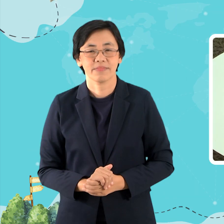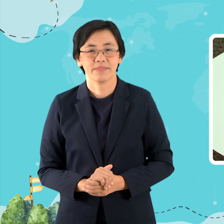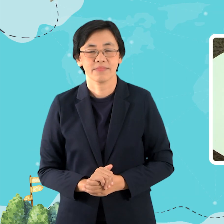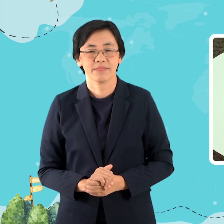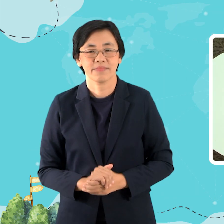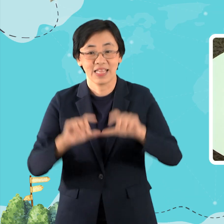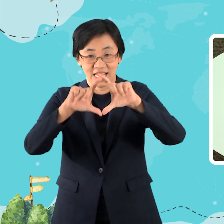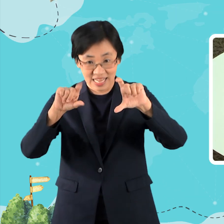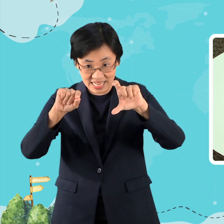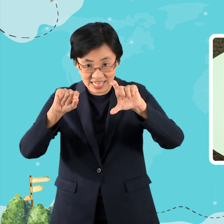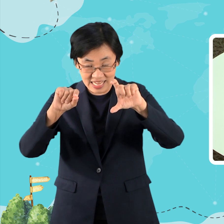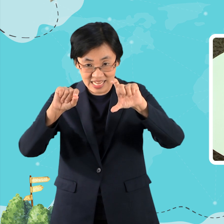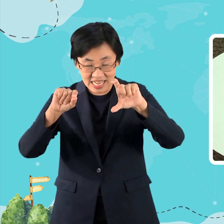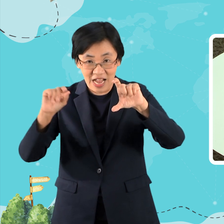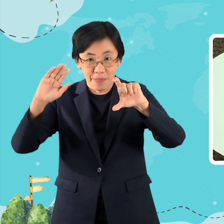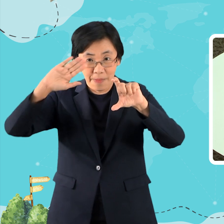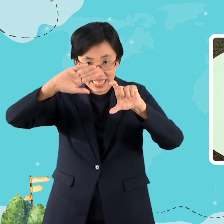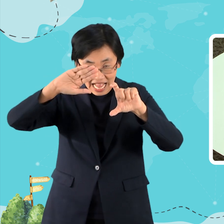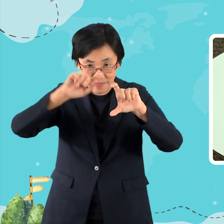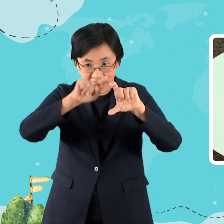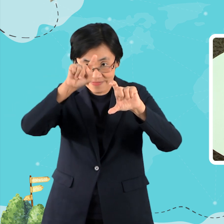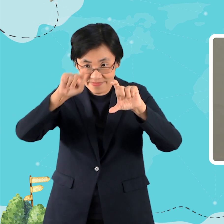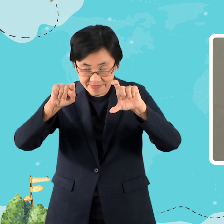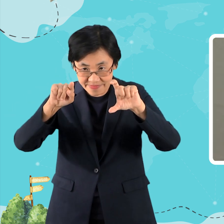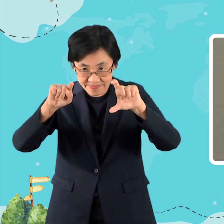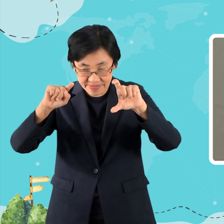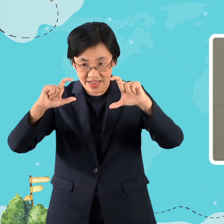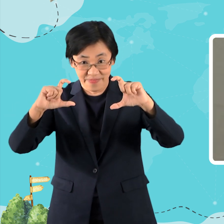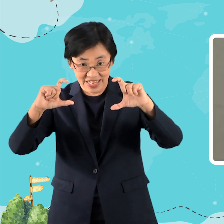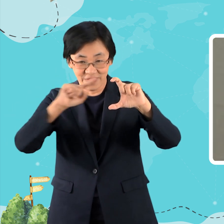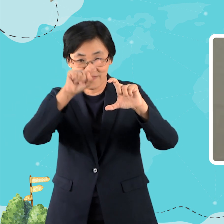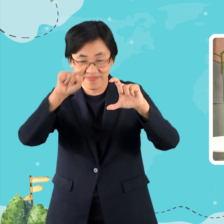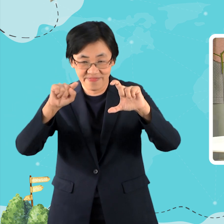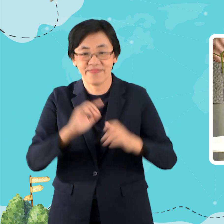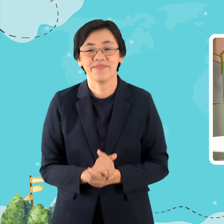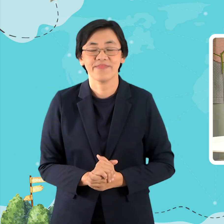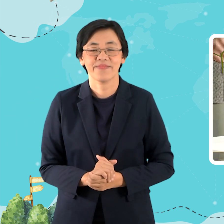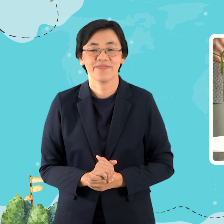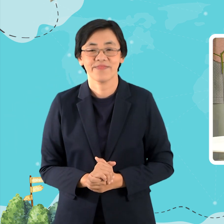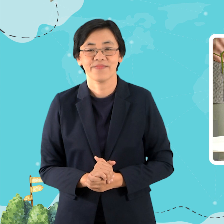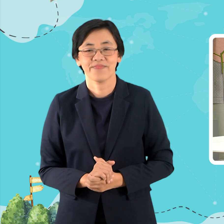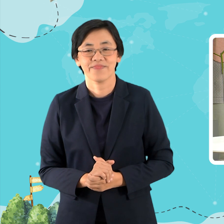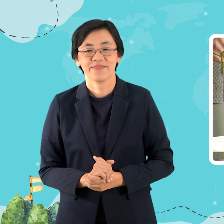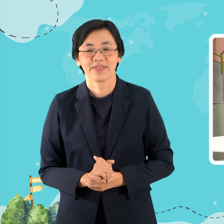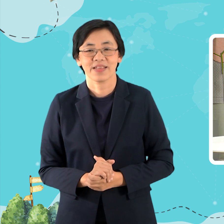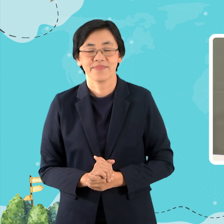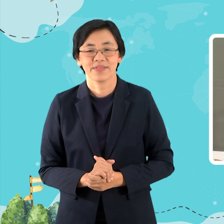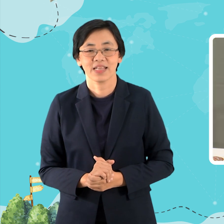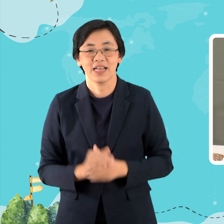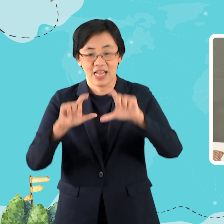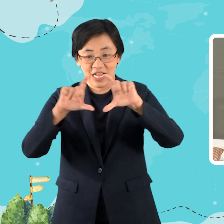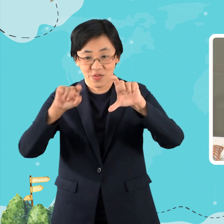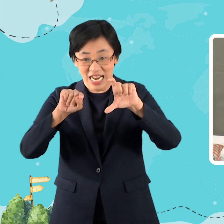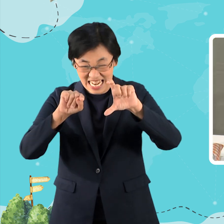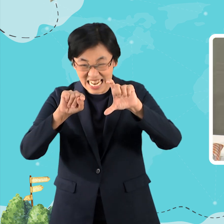นี่นะคะเดี๋ยวเราลองทาบดูจะเป็นบ้านประมาณแบบนี้ทีนี้ก็เย็บด้านที่เป็นตัว